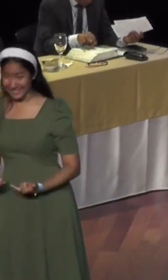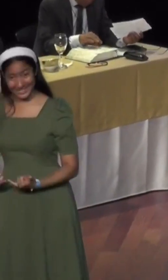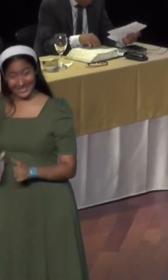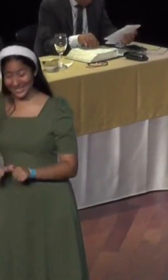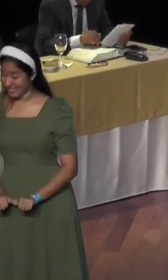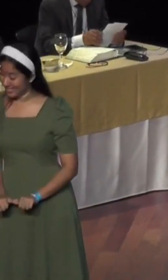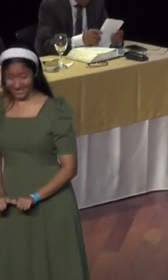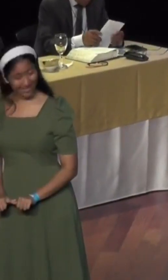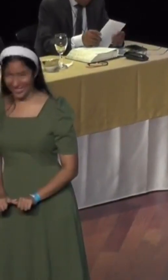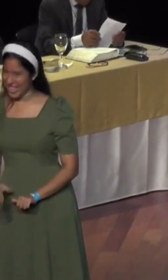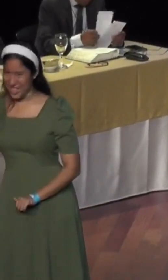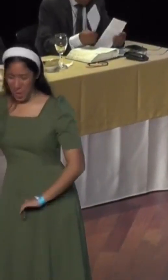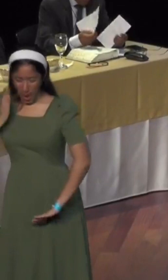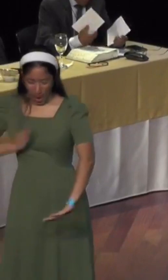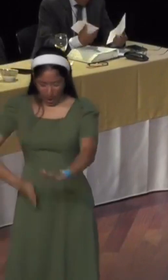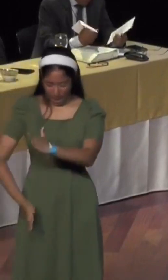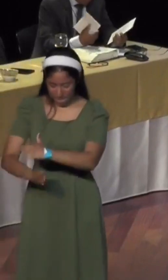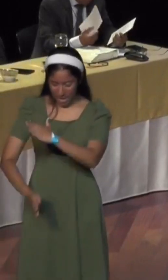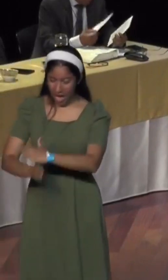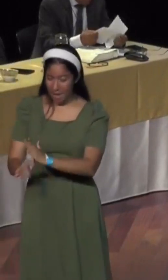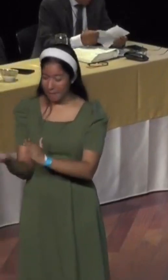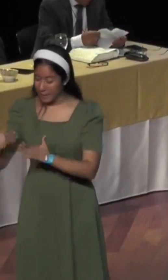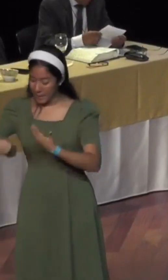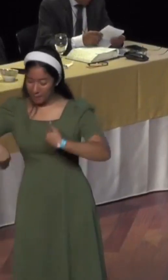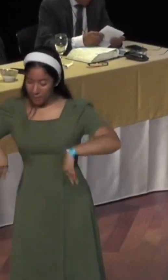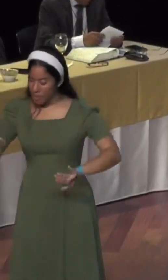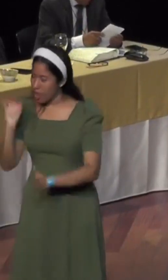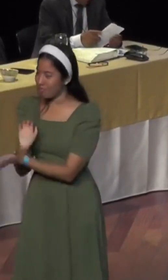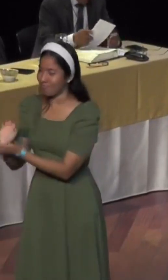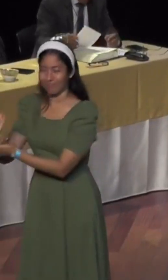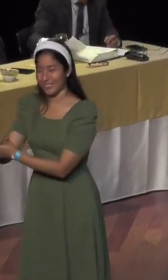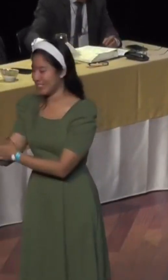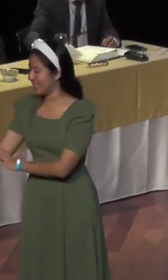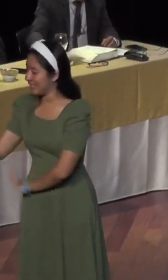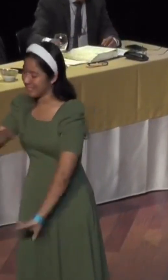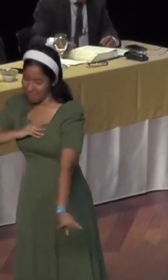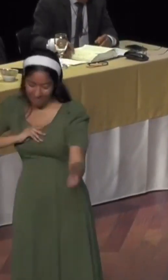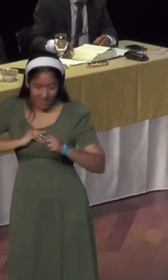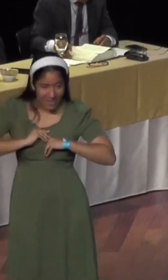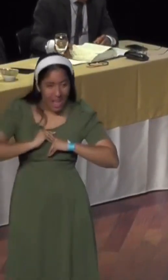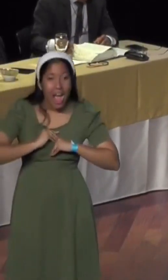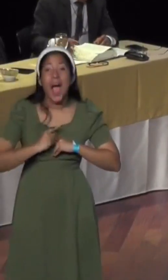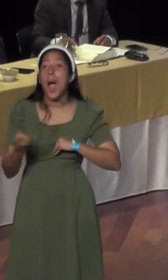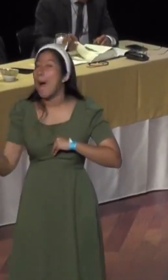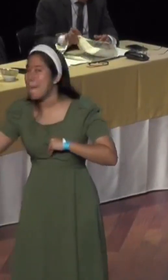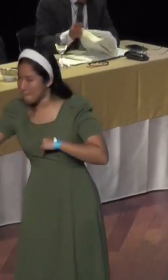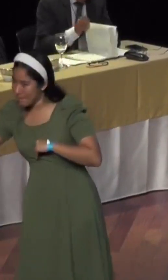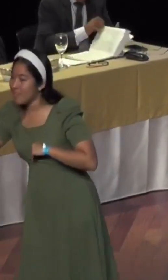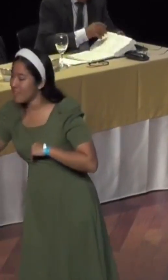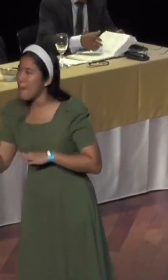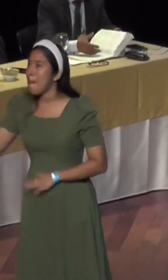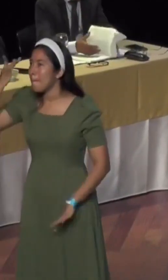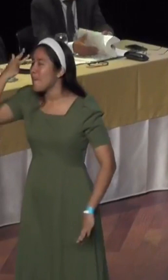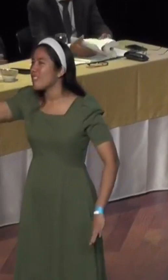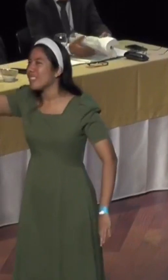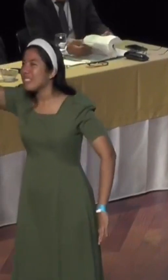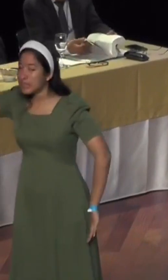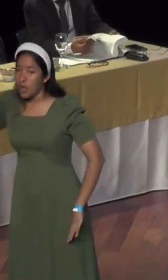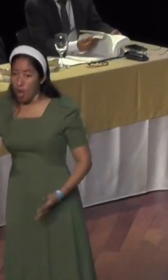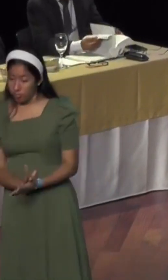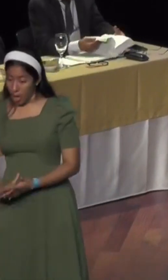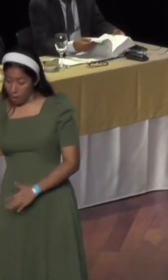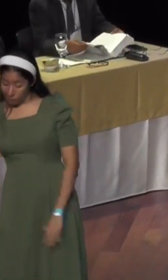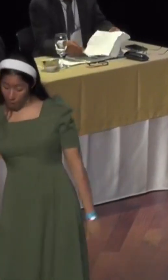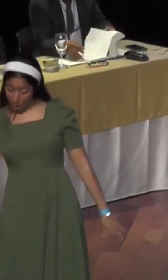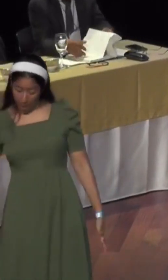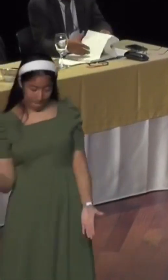toalla porque la primera vez lo rechazaron, no aceptaron, el grupo no te aceptó. Pero esto es que Dios te ha traído a tu tierra del nunca